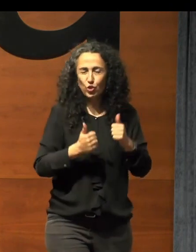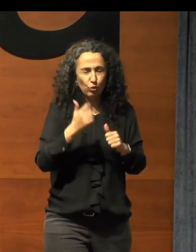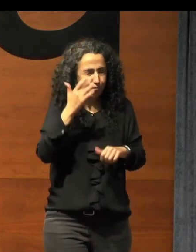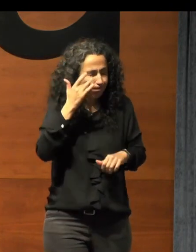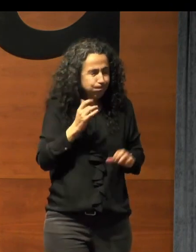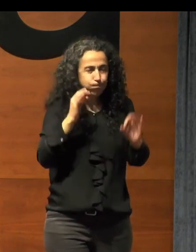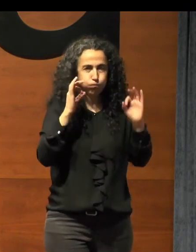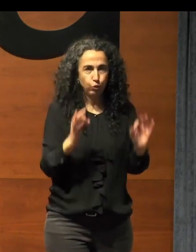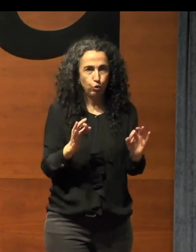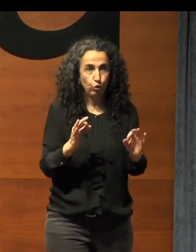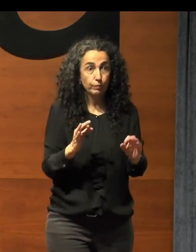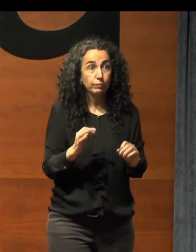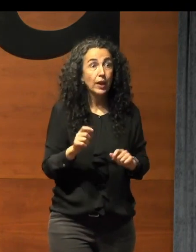Concursos como tal.